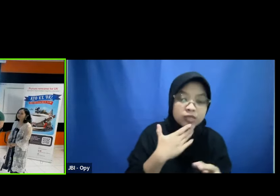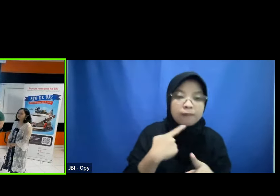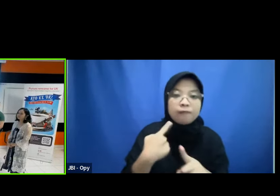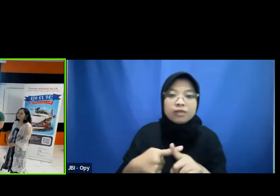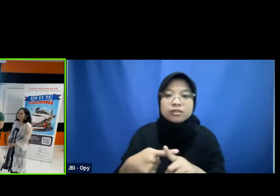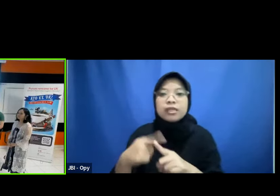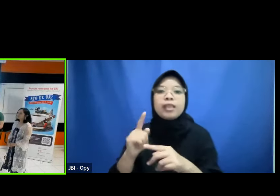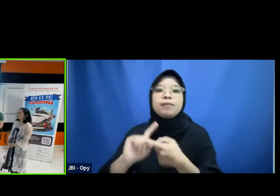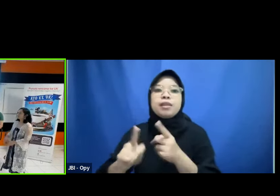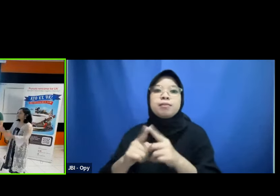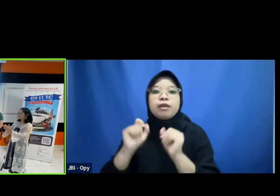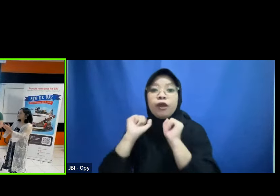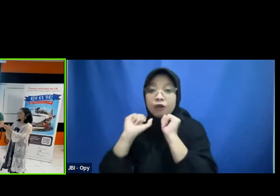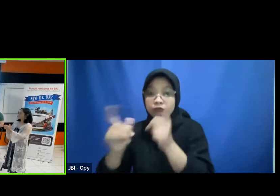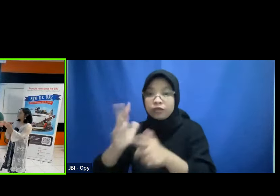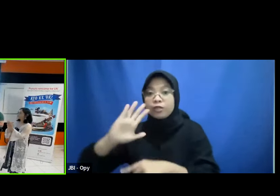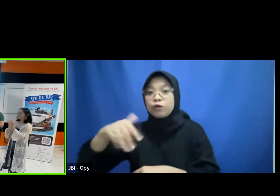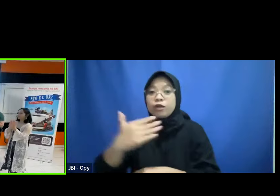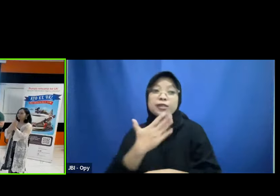tahun ini Good